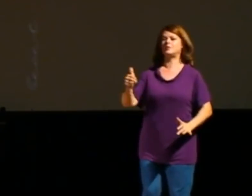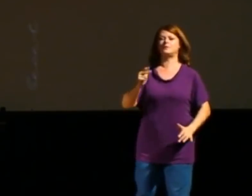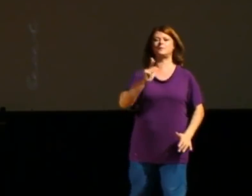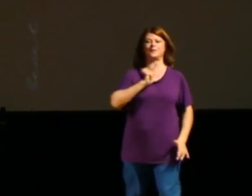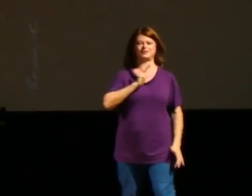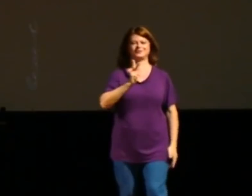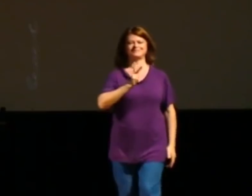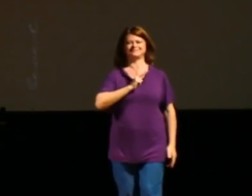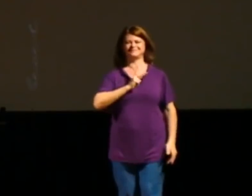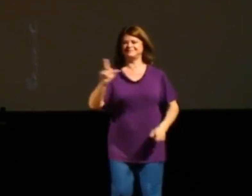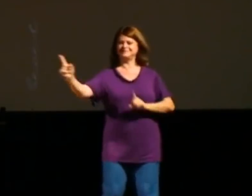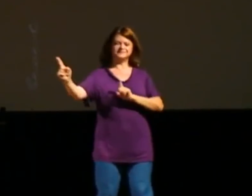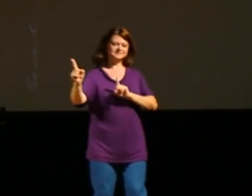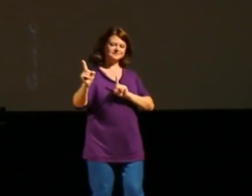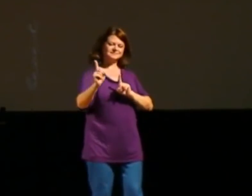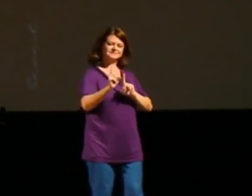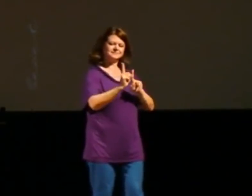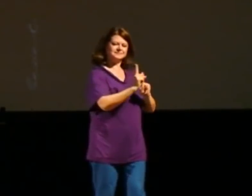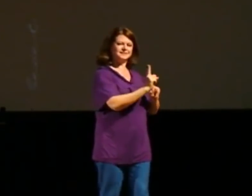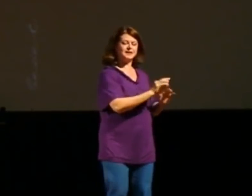Por que que nós escondemos os nossos defeitos?